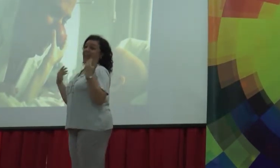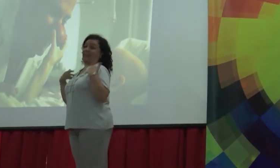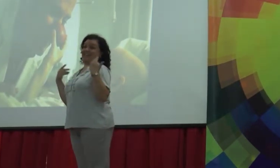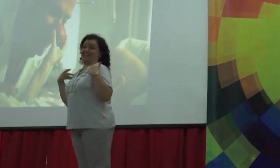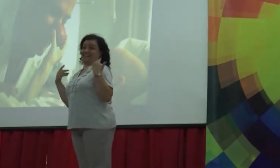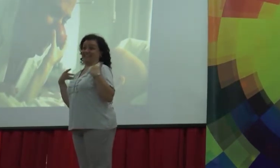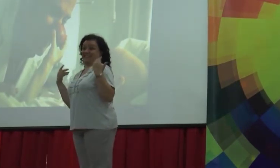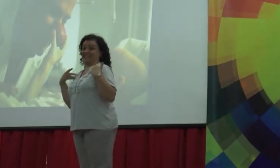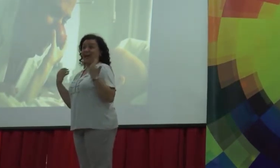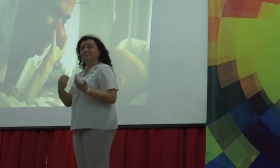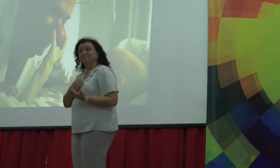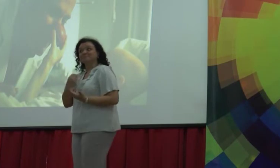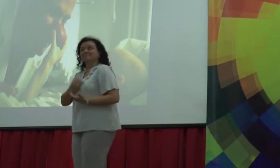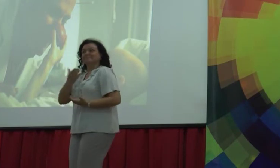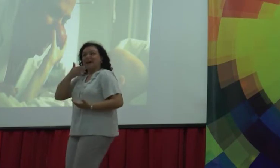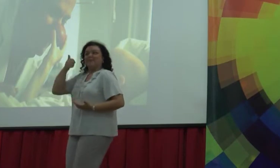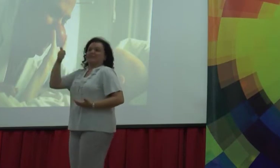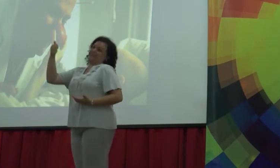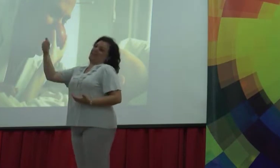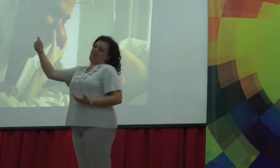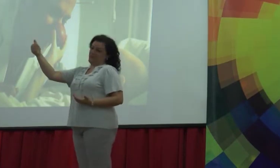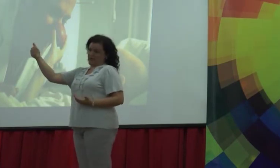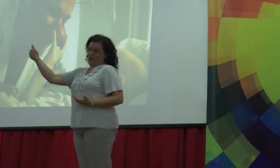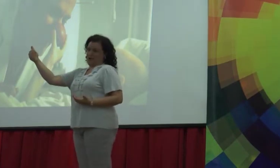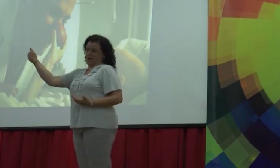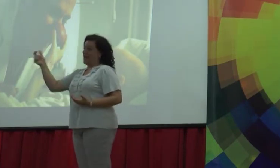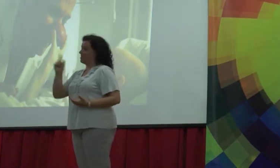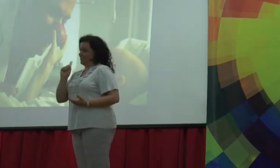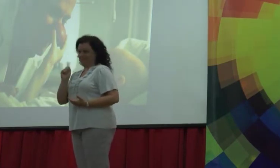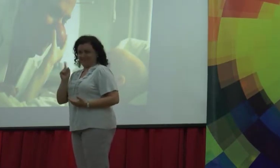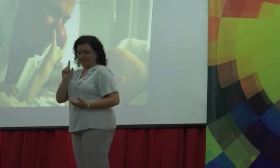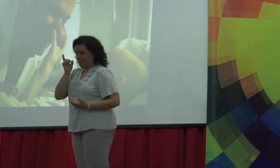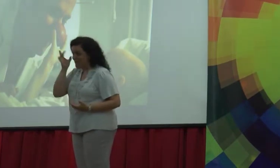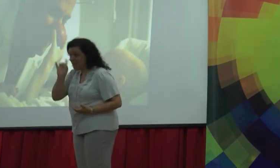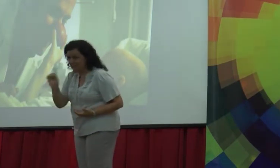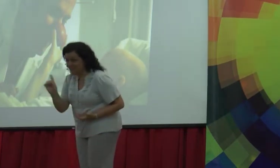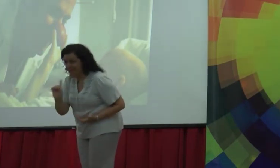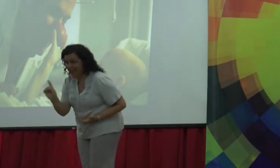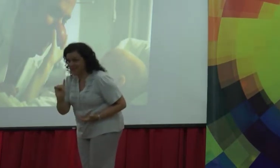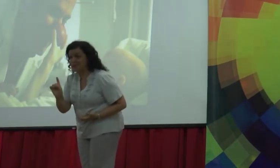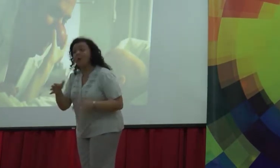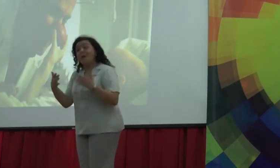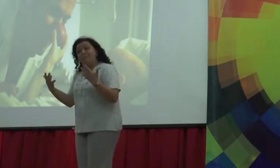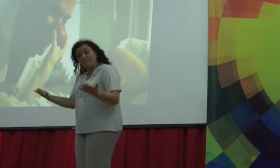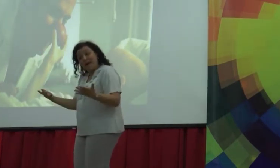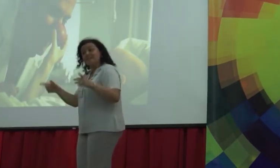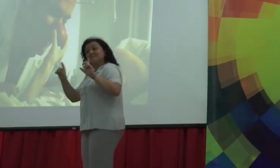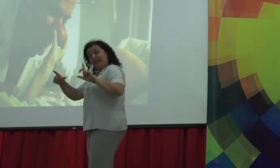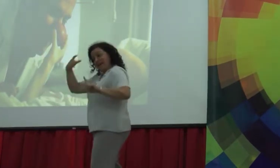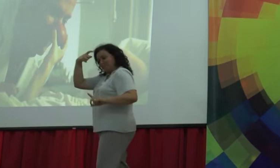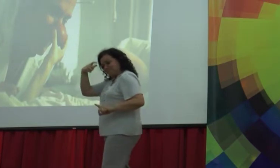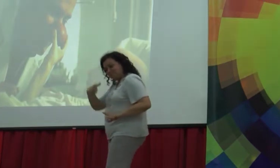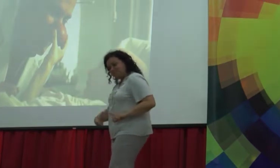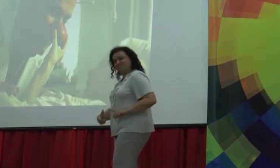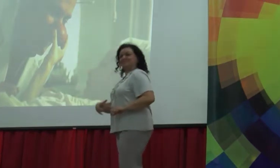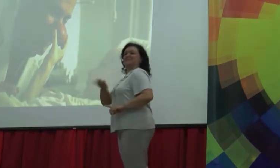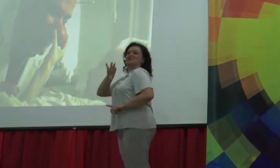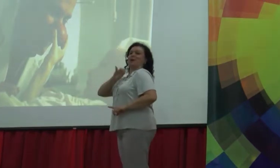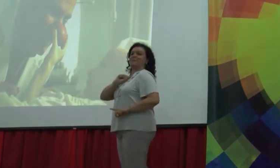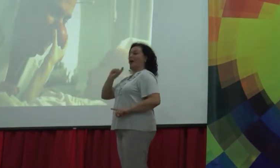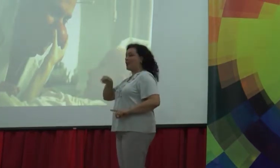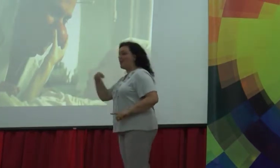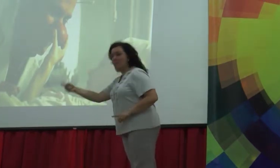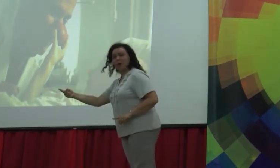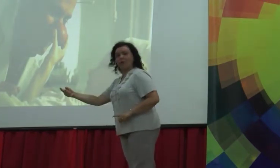gente fica alegre, né? Porque quer passar essa nossa alegria. Mas não é fácil. Mas